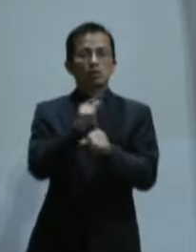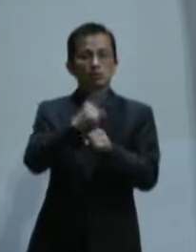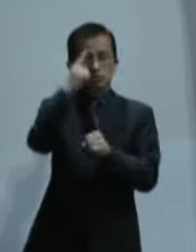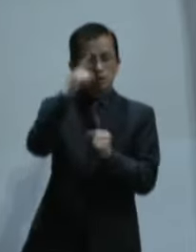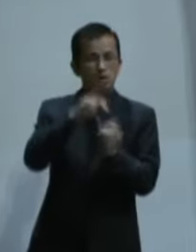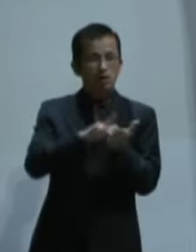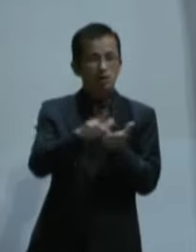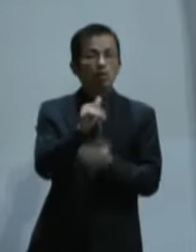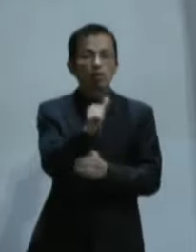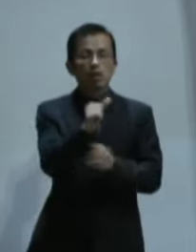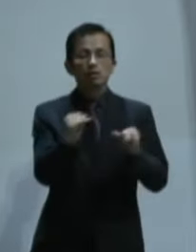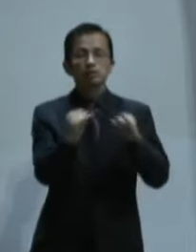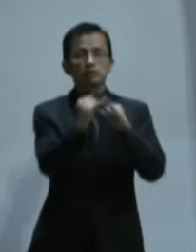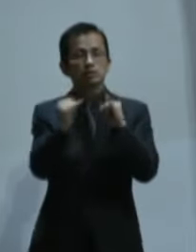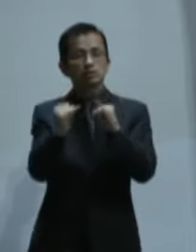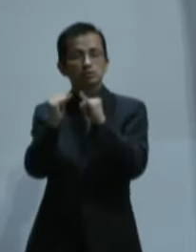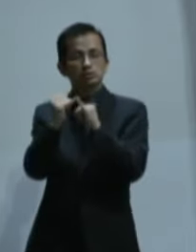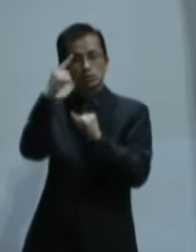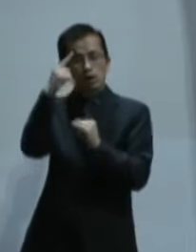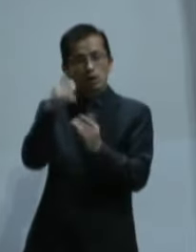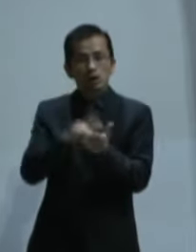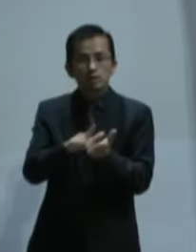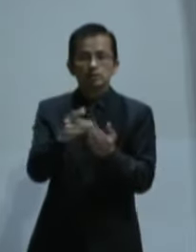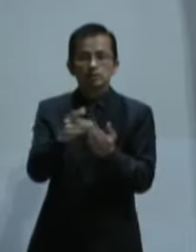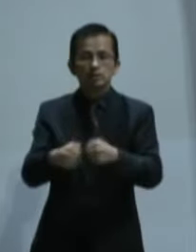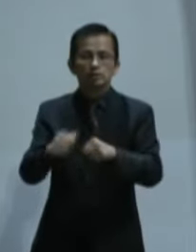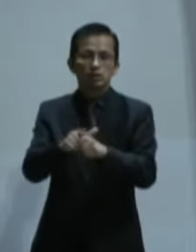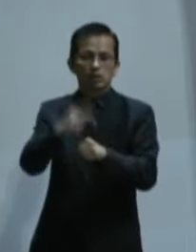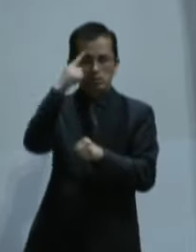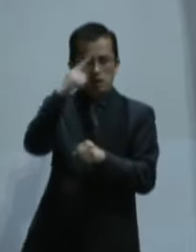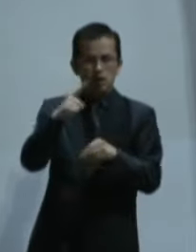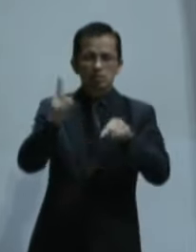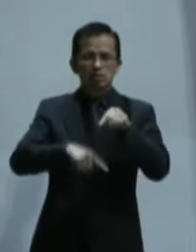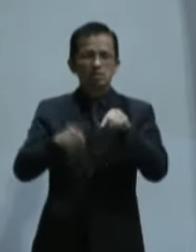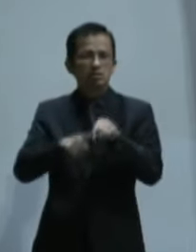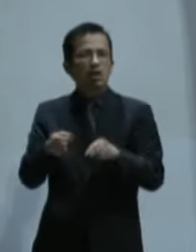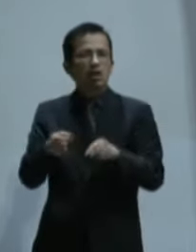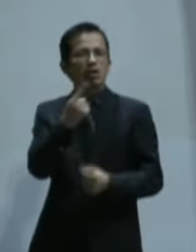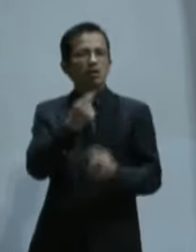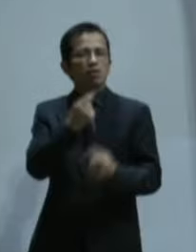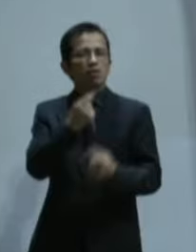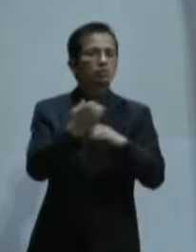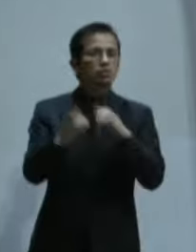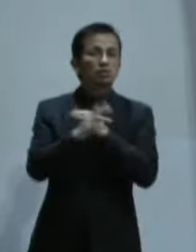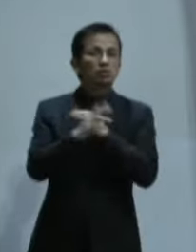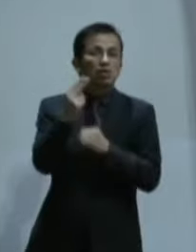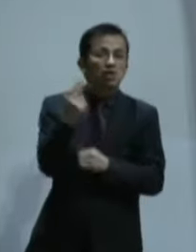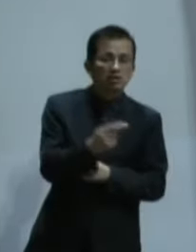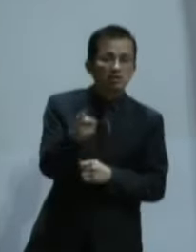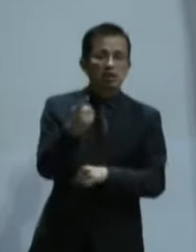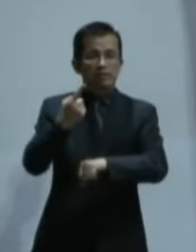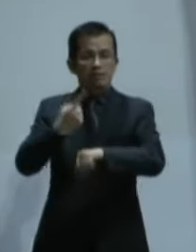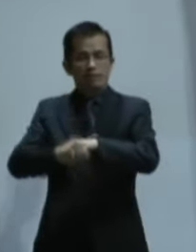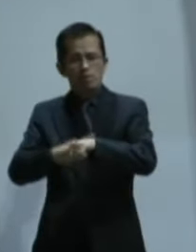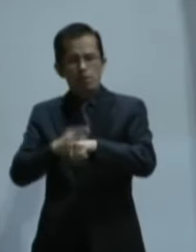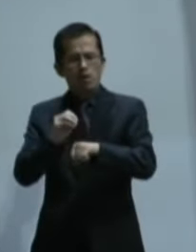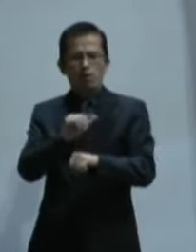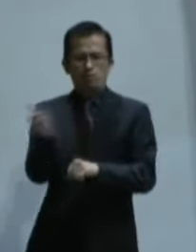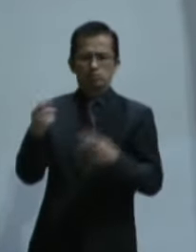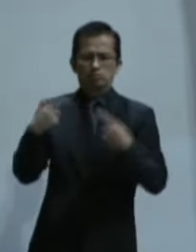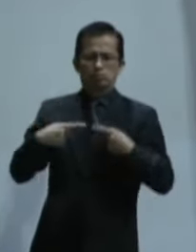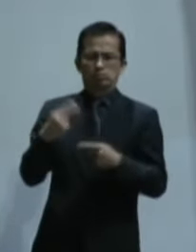las instituciones para la asistencia social con el fin de aliviar las necesidades y padecimientos de los enfermos y de los más